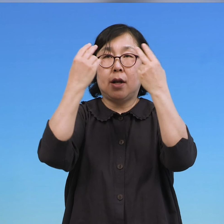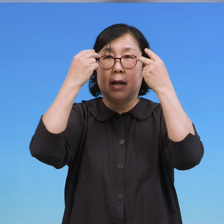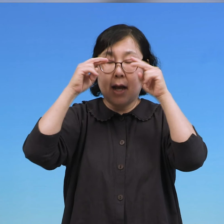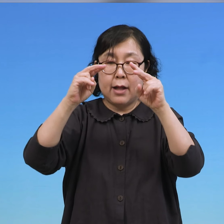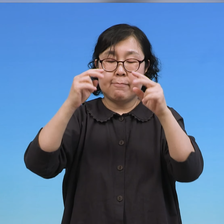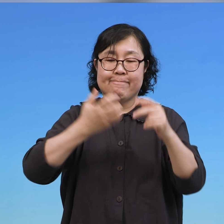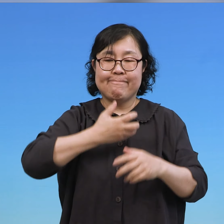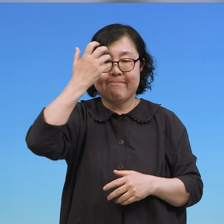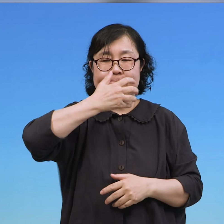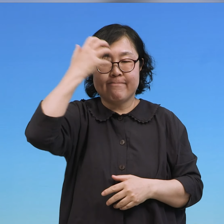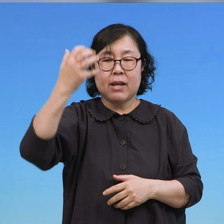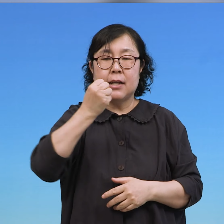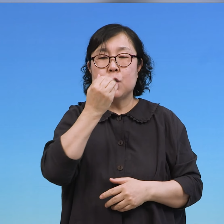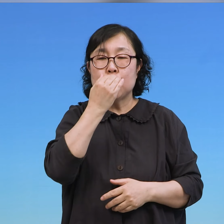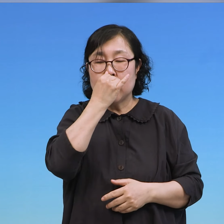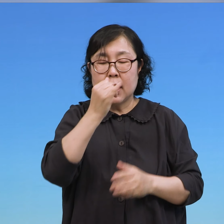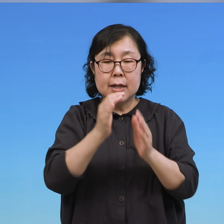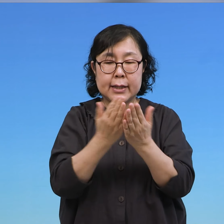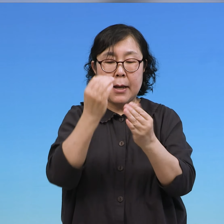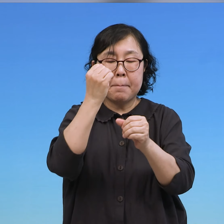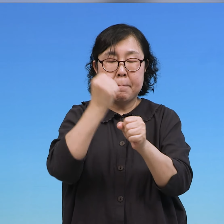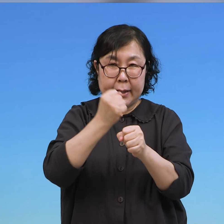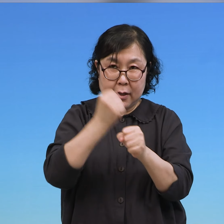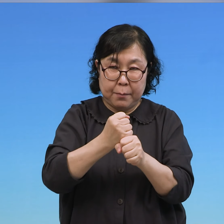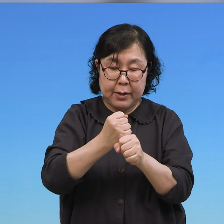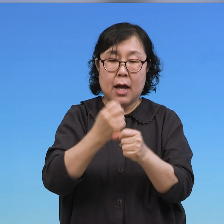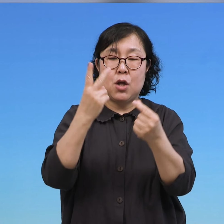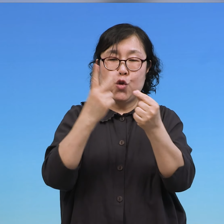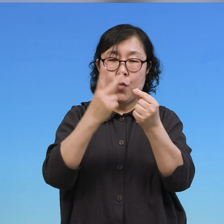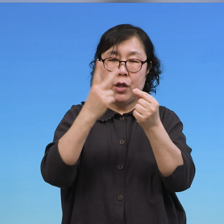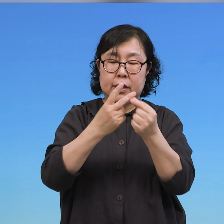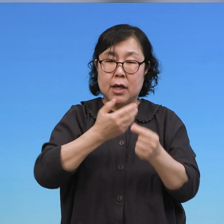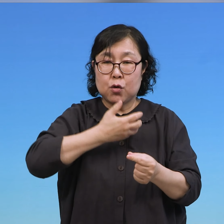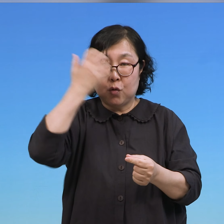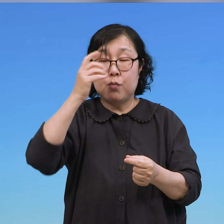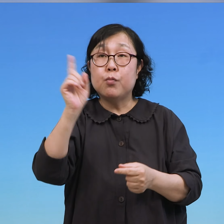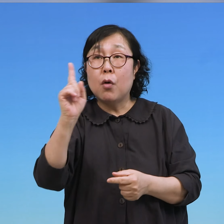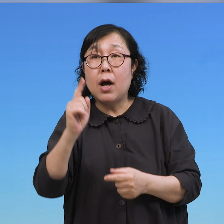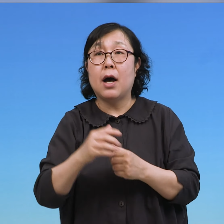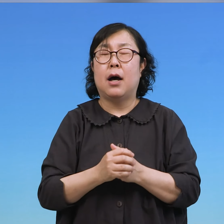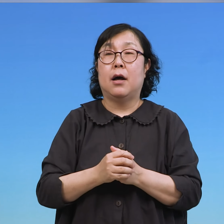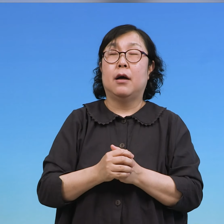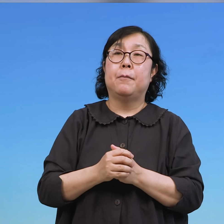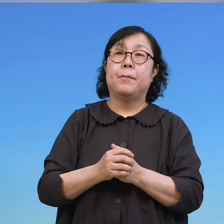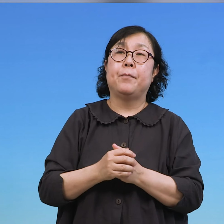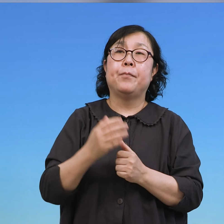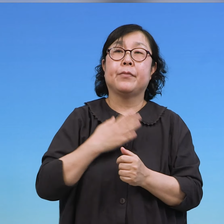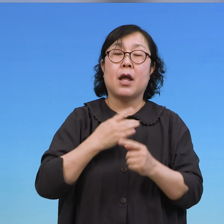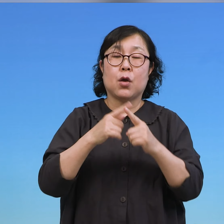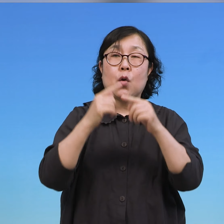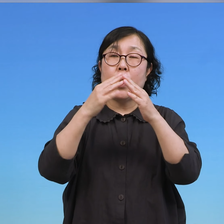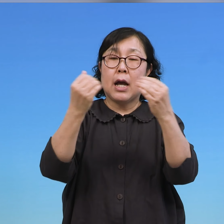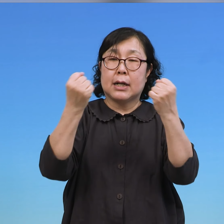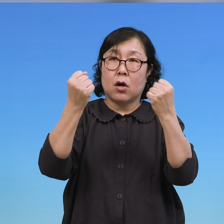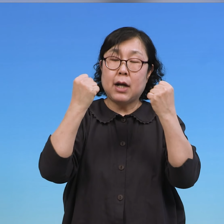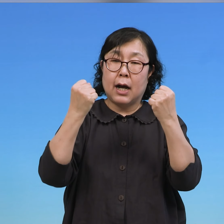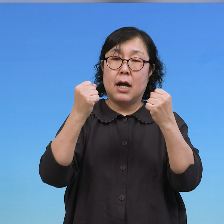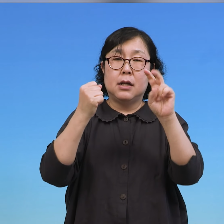수 있도록. 그런가 하면은 2번째 제가 꾸는 꿈이 뭐냐 하면은요, 이렇게 내 교회가